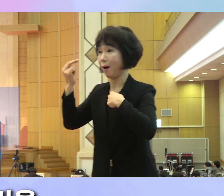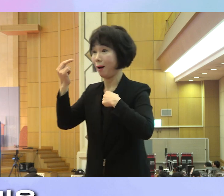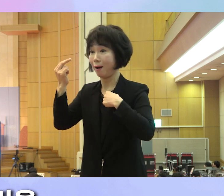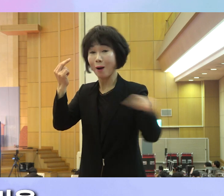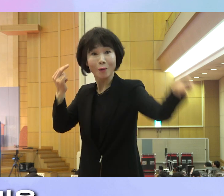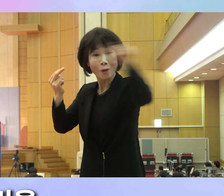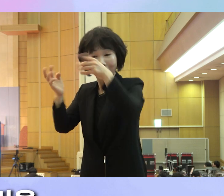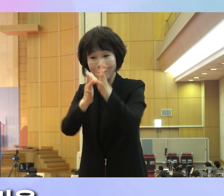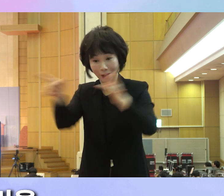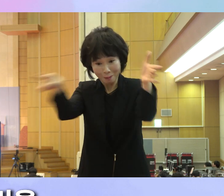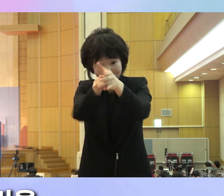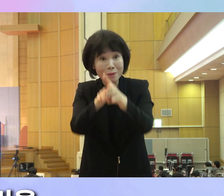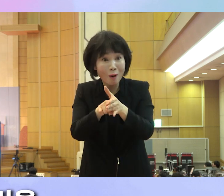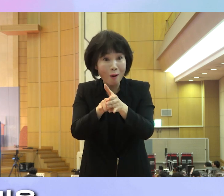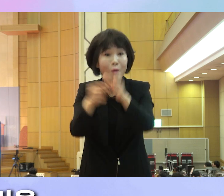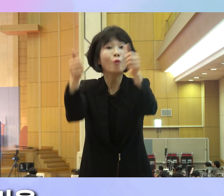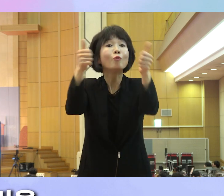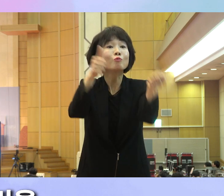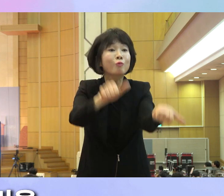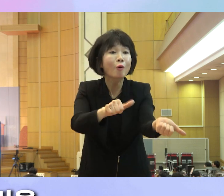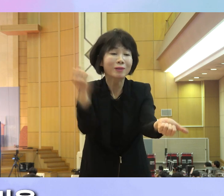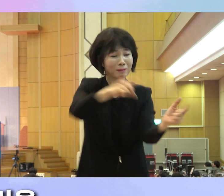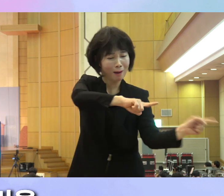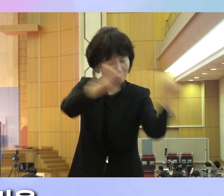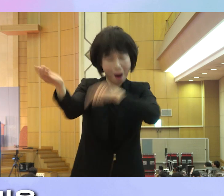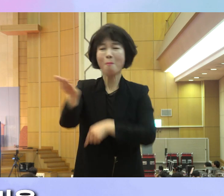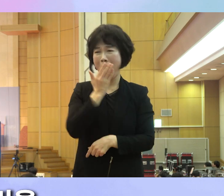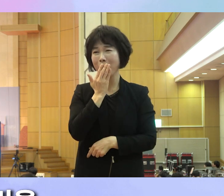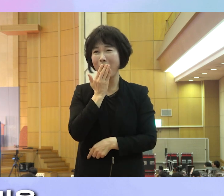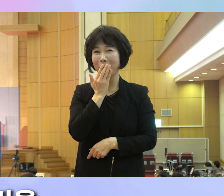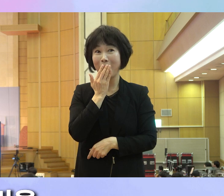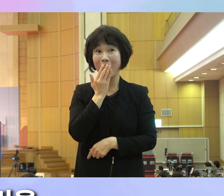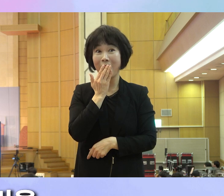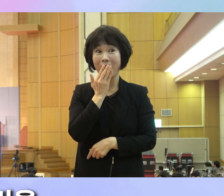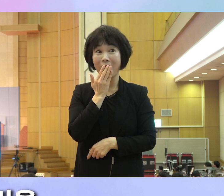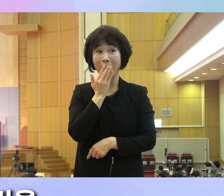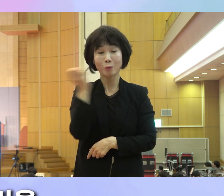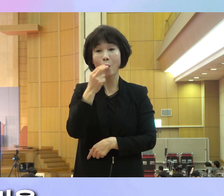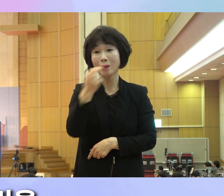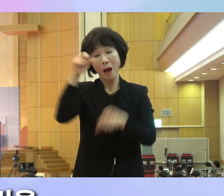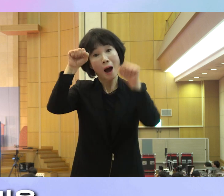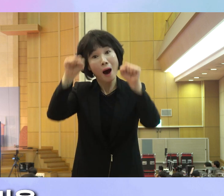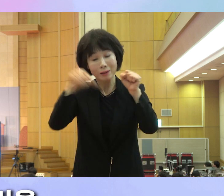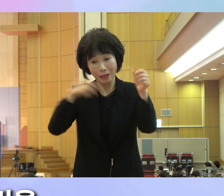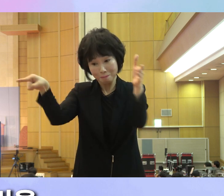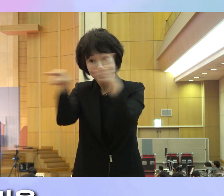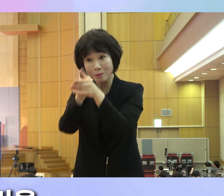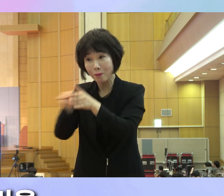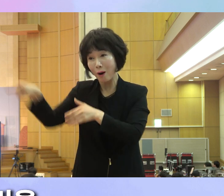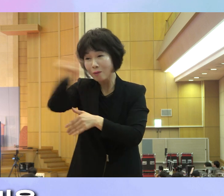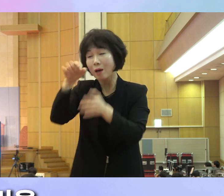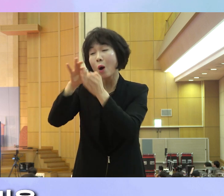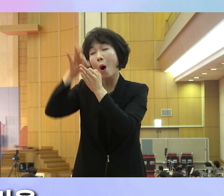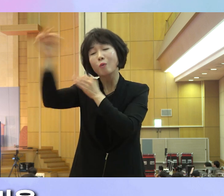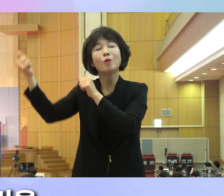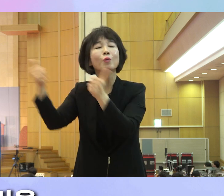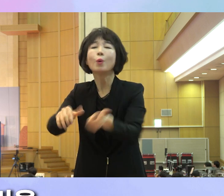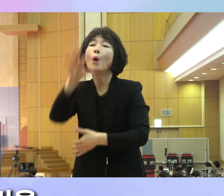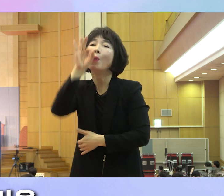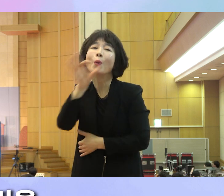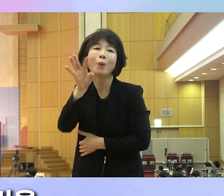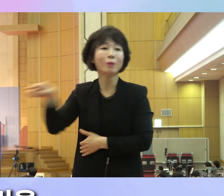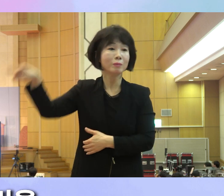나를 믿는 자는 죽어도 살겠고 무릇 살아서 나를 믿는 자는 영원히 죽지